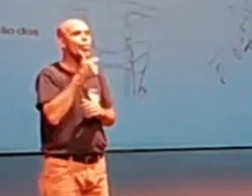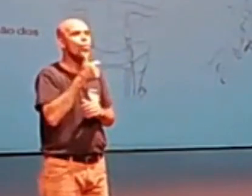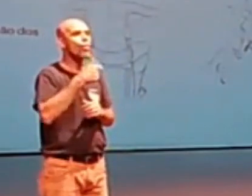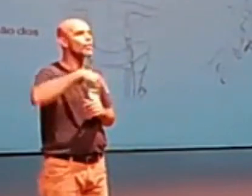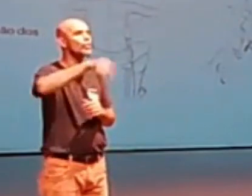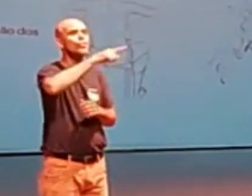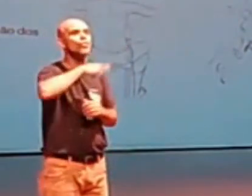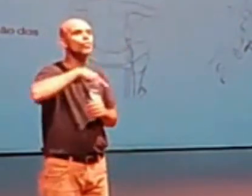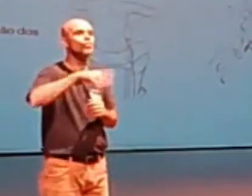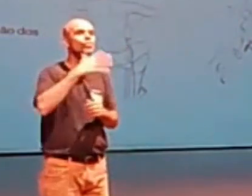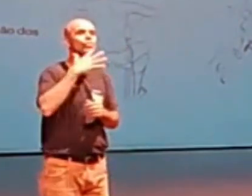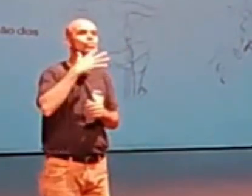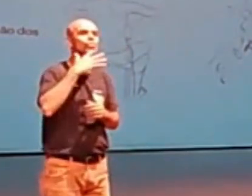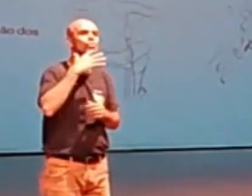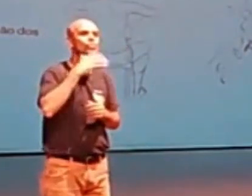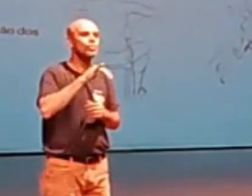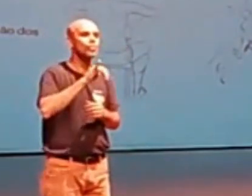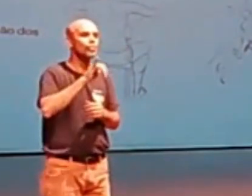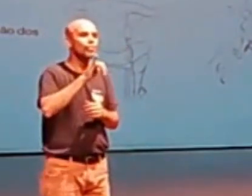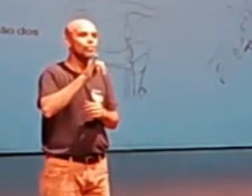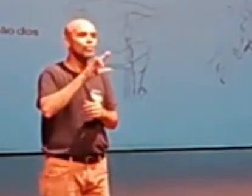aqui conhece o Usain Bolt.